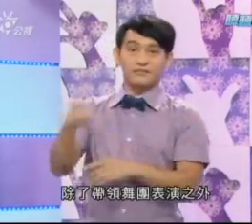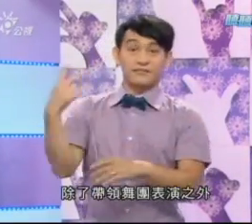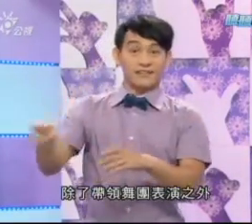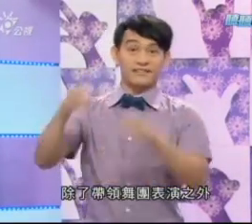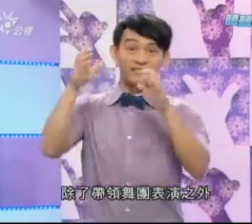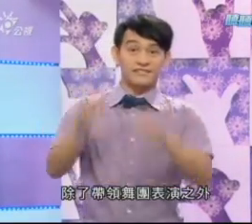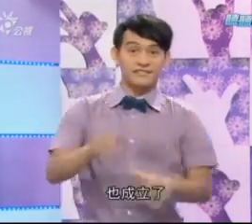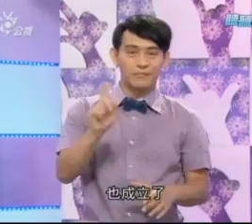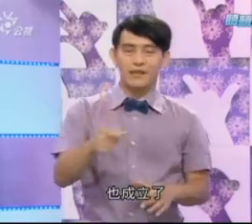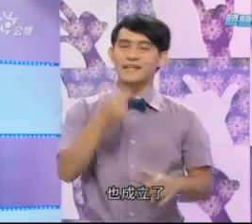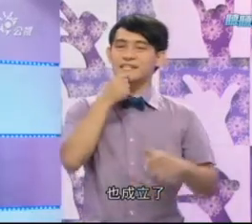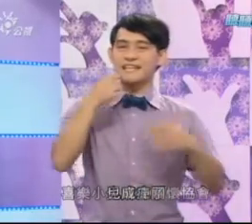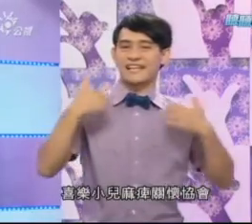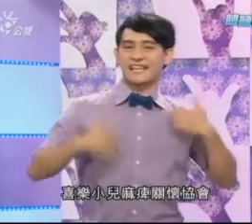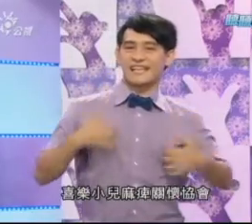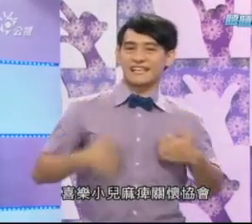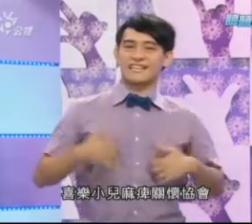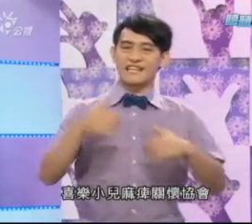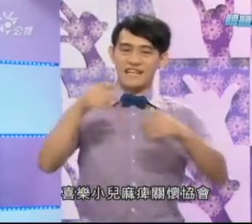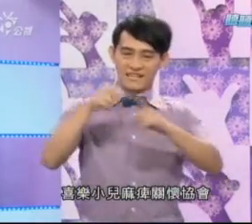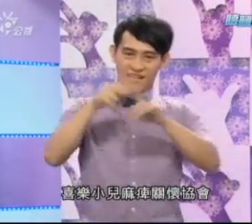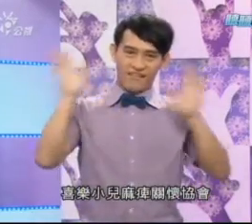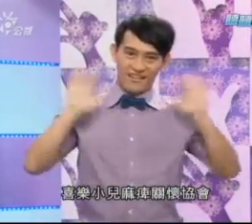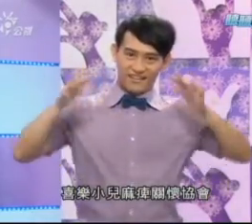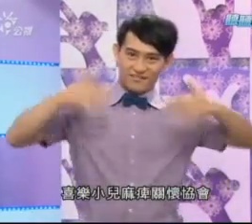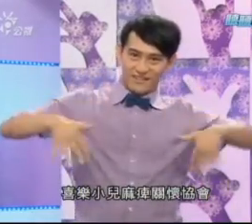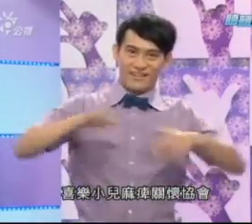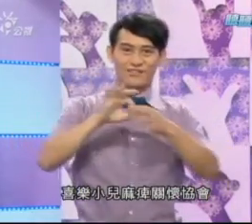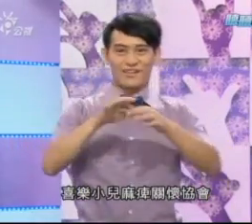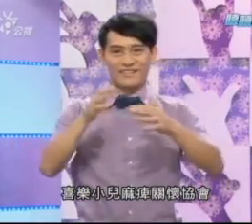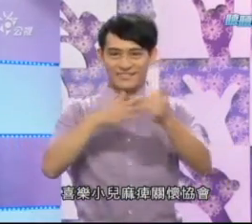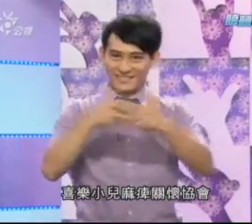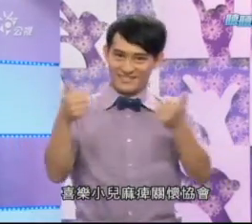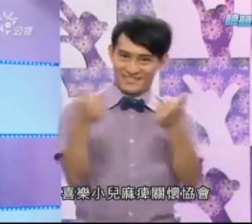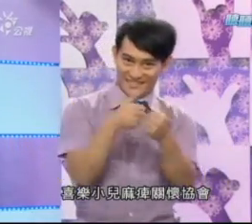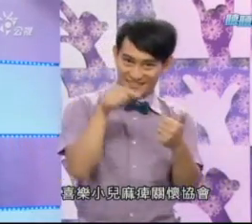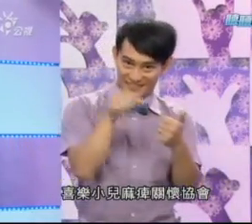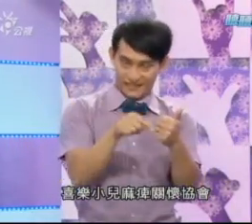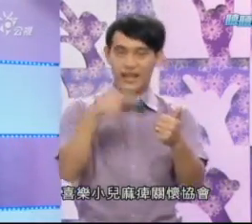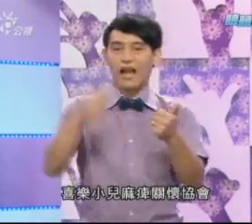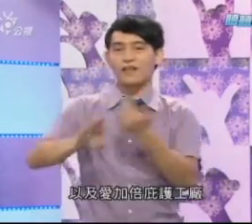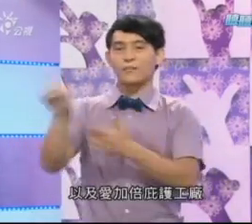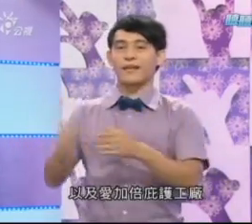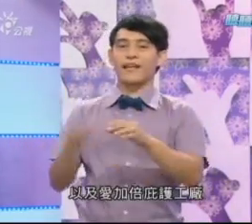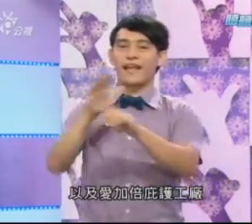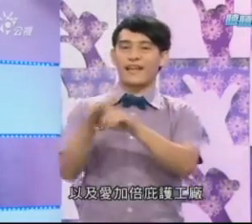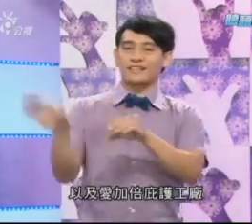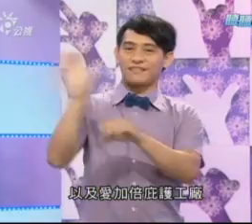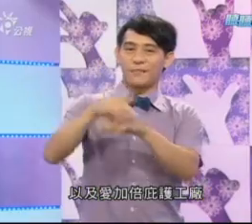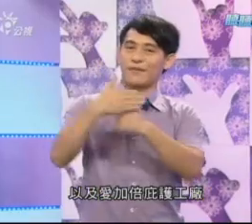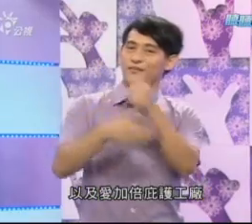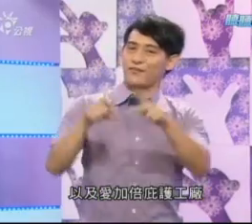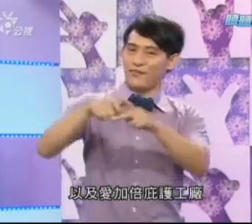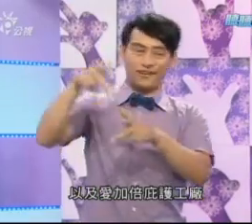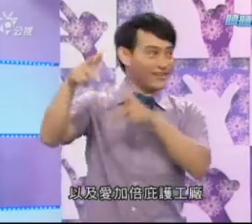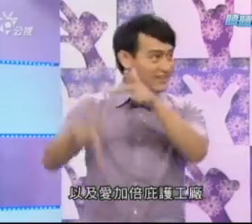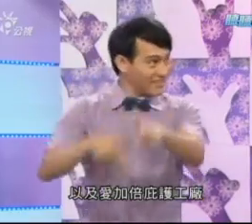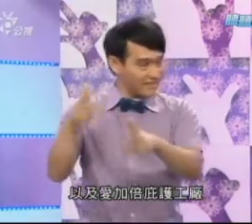外呢，也成立了喜乐小儿麻痹关怀协会以及爱加倍庇护工